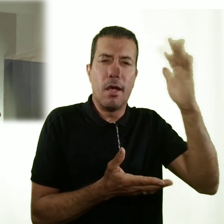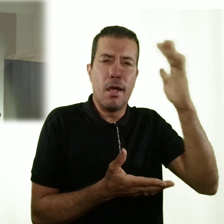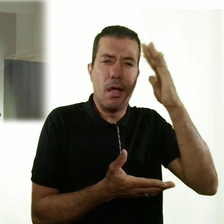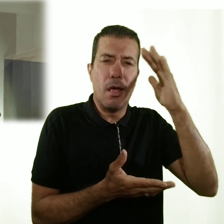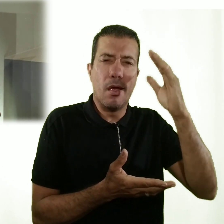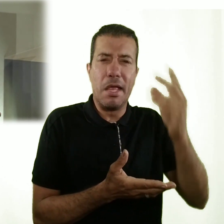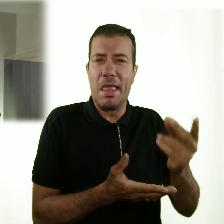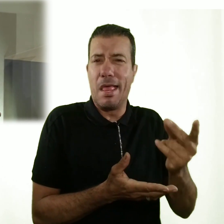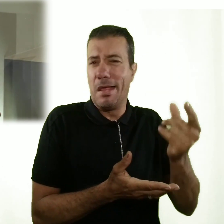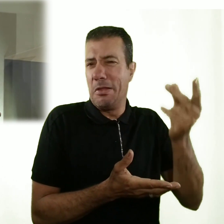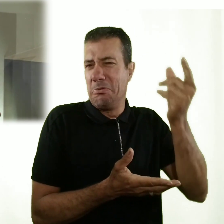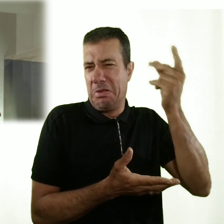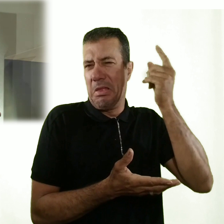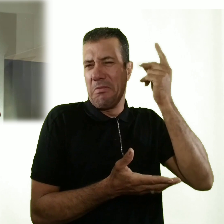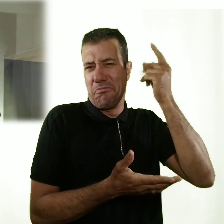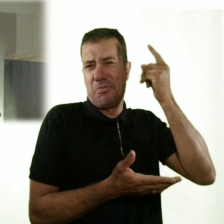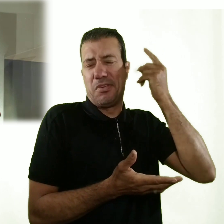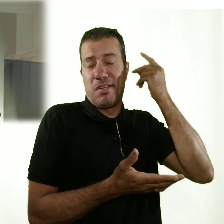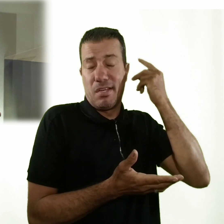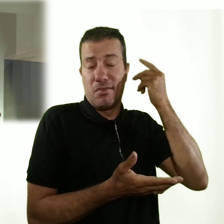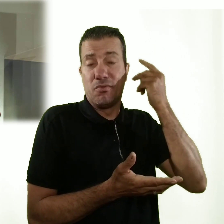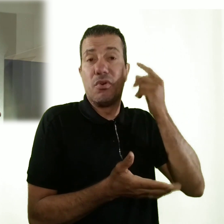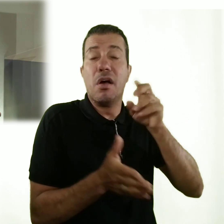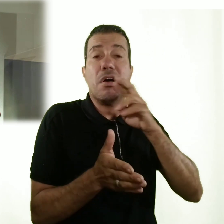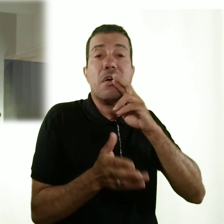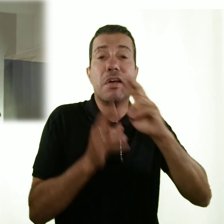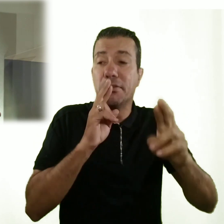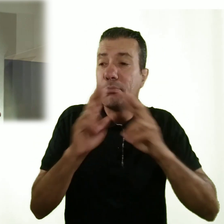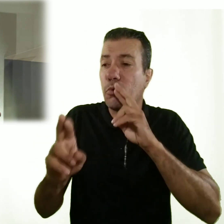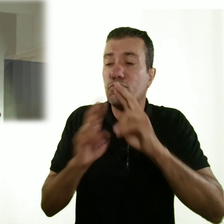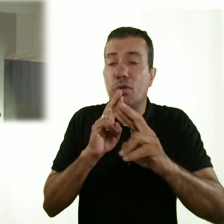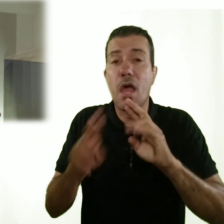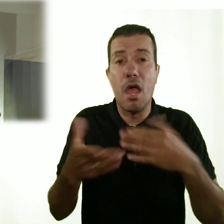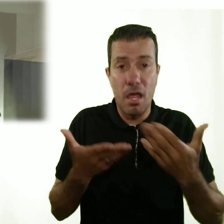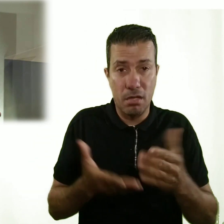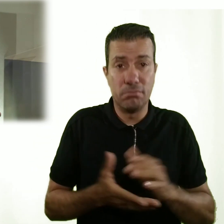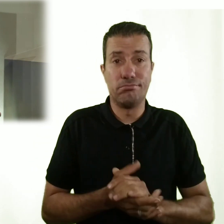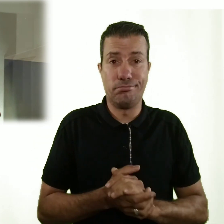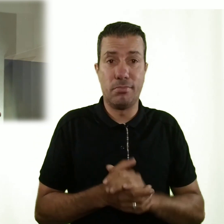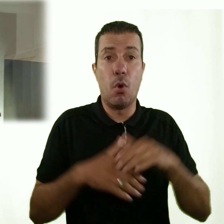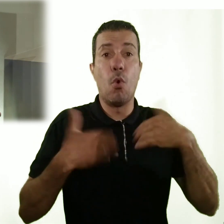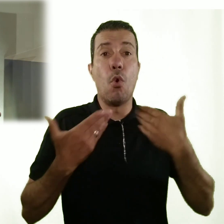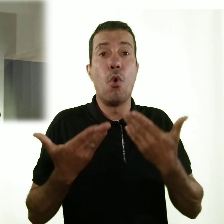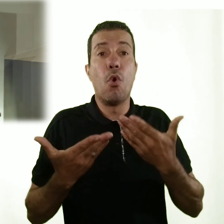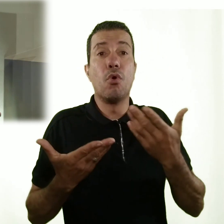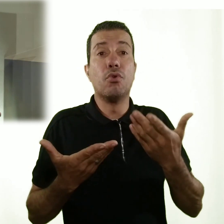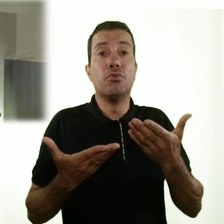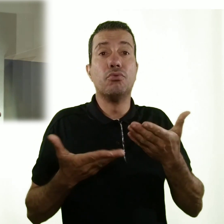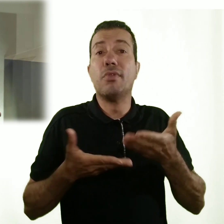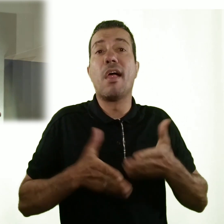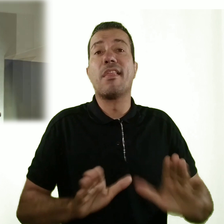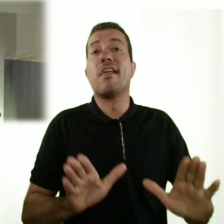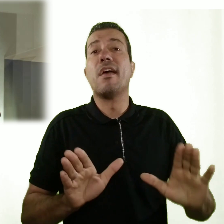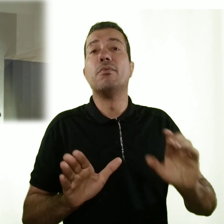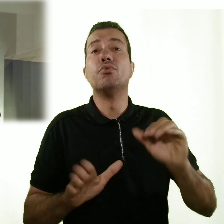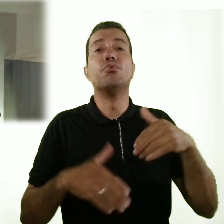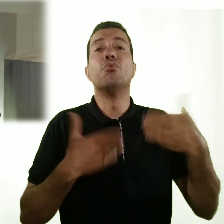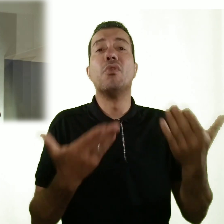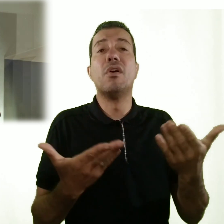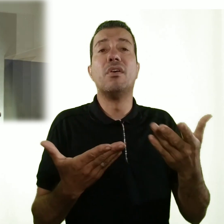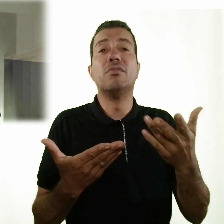tempos antigos, tentando responder essas questões. De onde viemos, o que estamos fazendo aqui, para onde